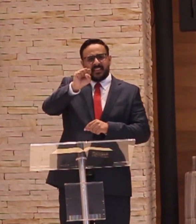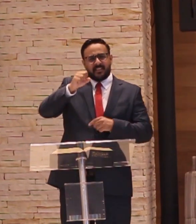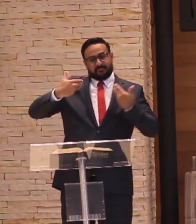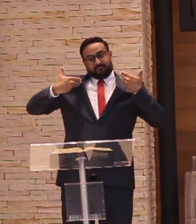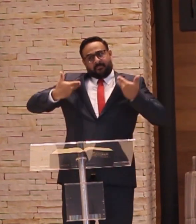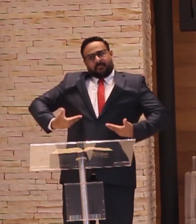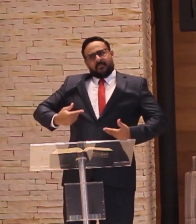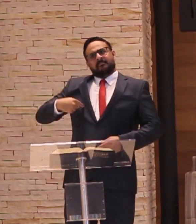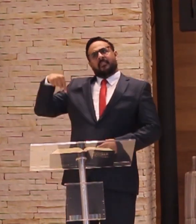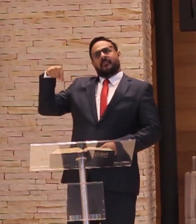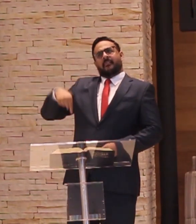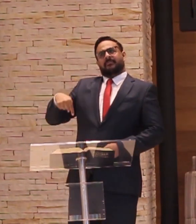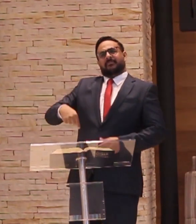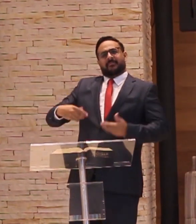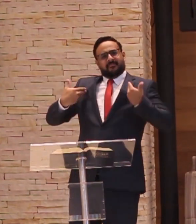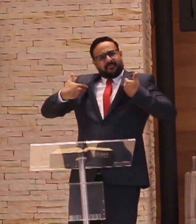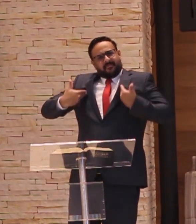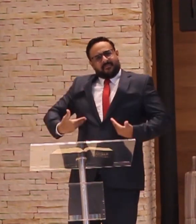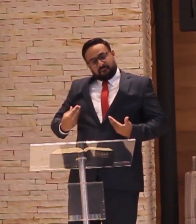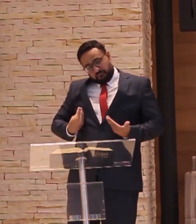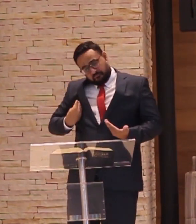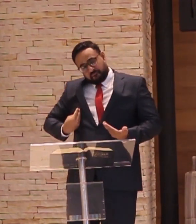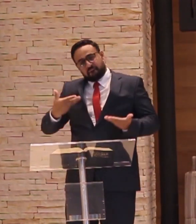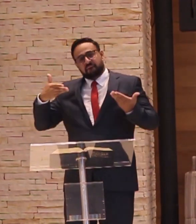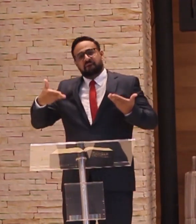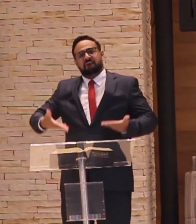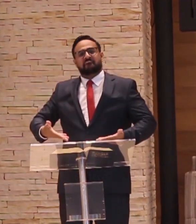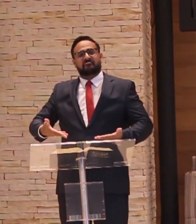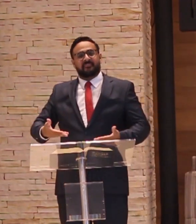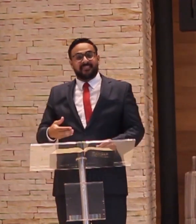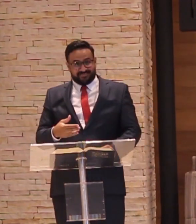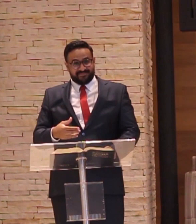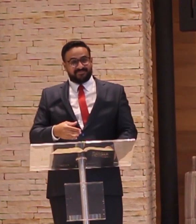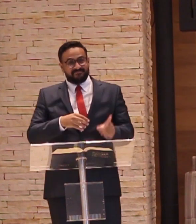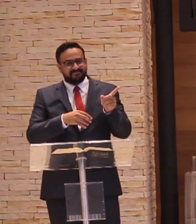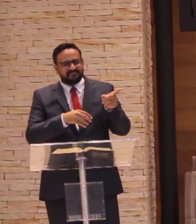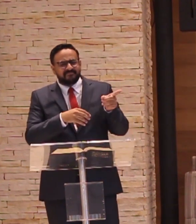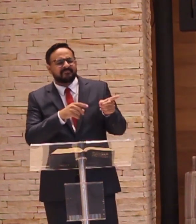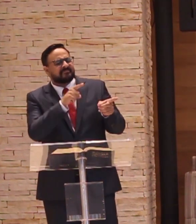da seguinte forma: Eis-me aqui, eis-me aqui.